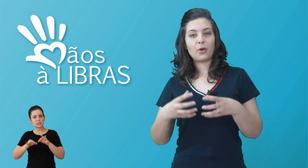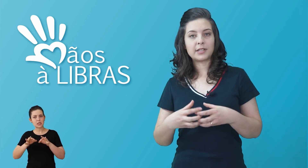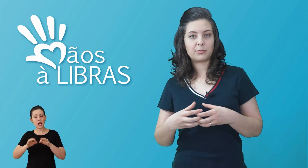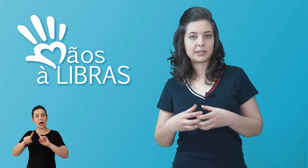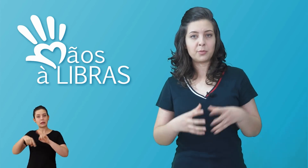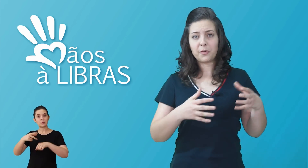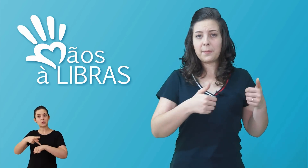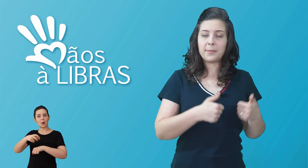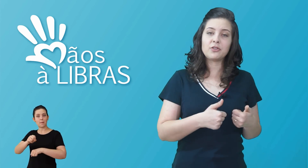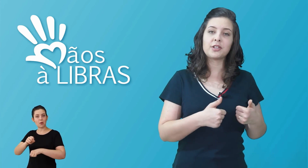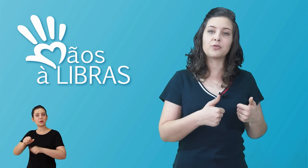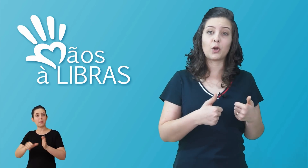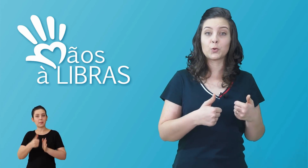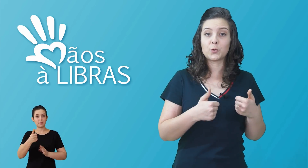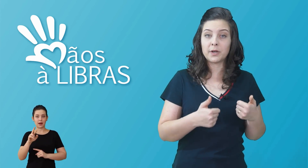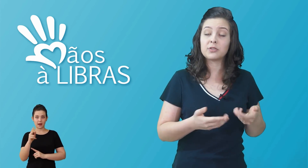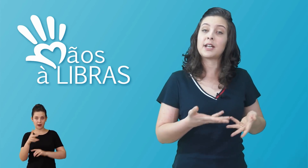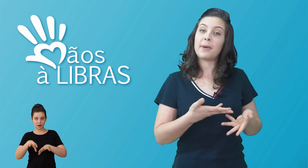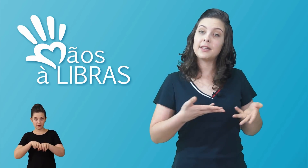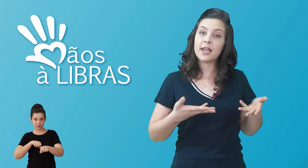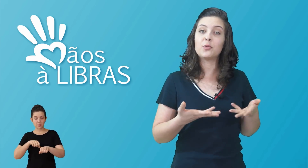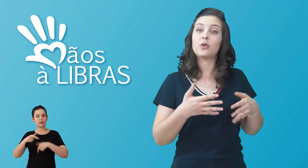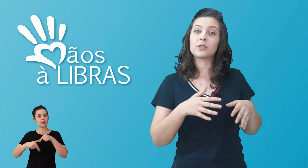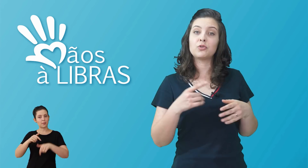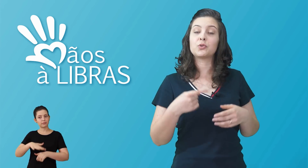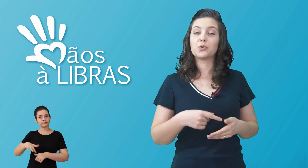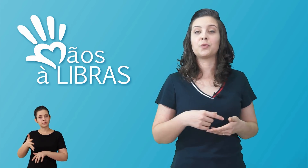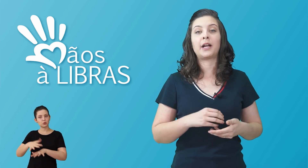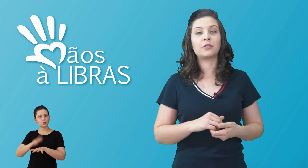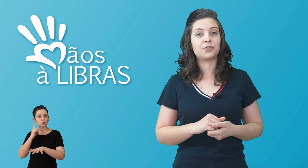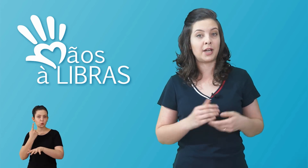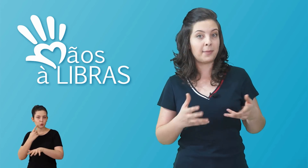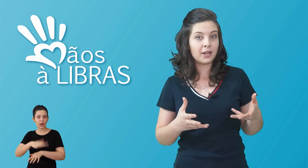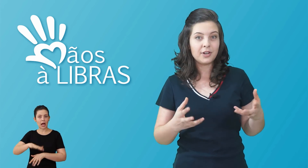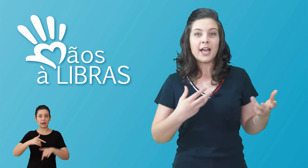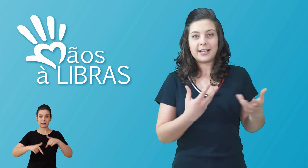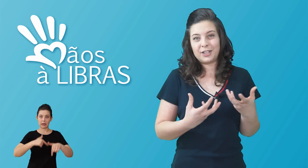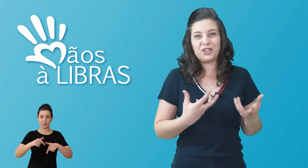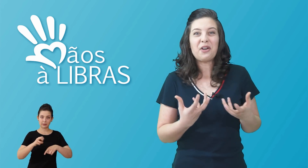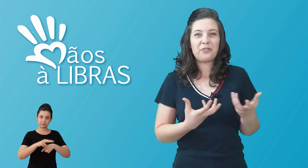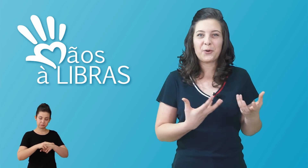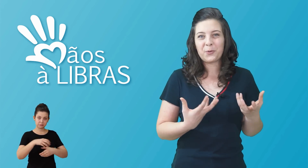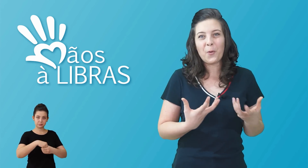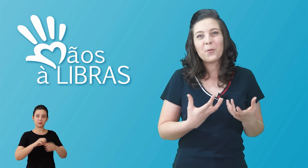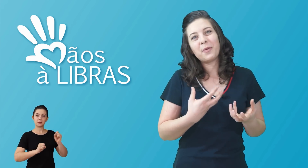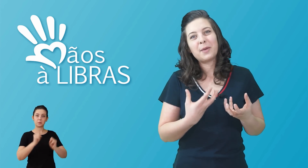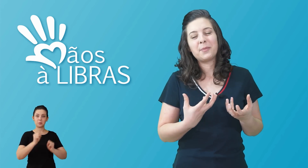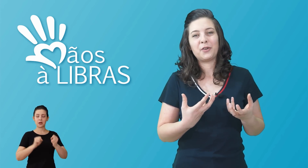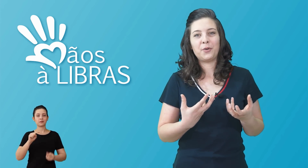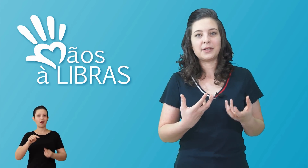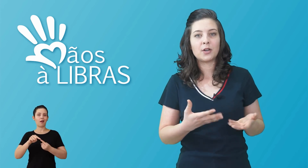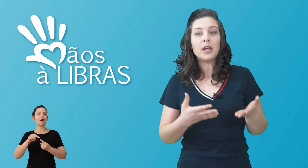a minha pós-graduação, me formei primeiro em gestão de recursos humanos, trabalhei com inclusão de surdos no mercado de trabalho, quer dizer, tinha a ver com a